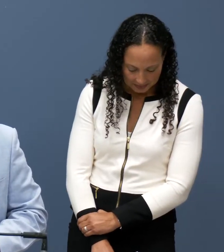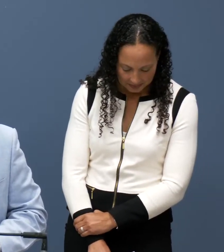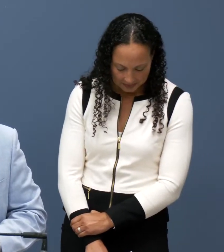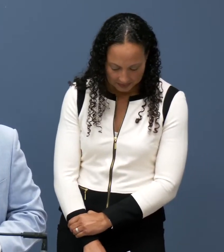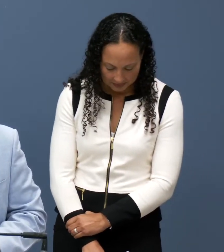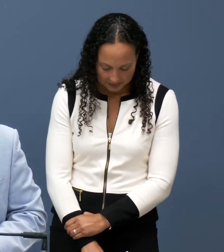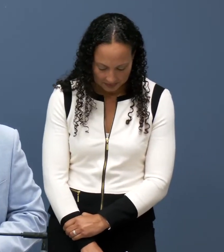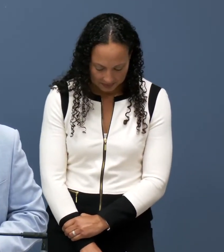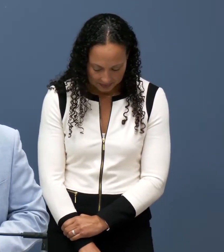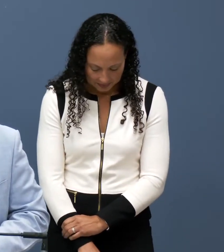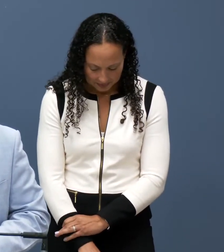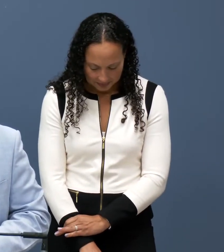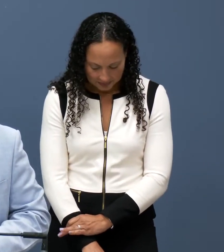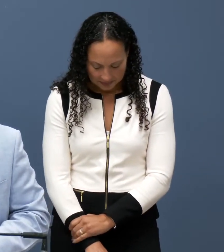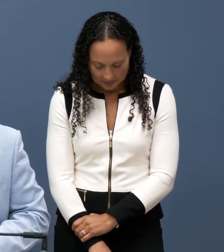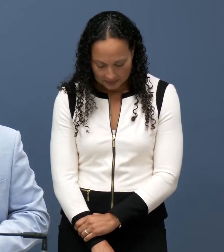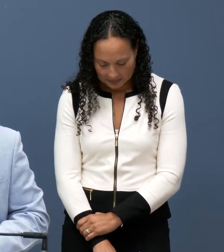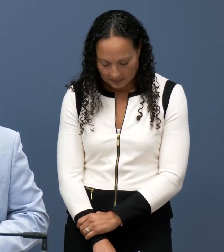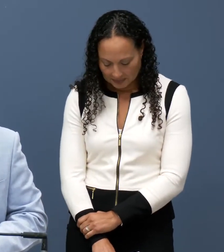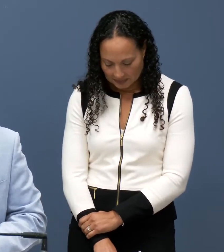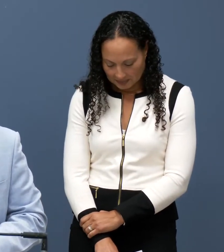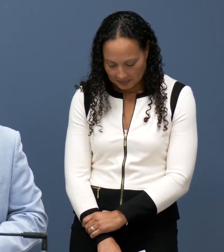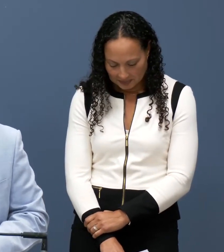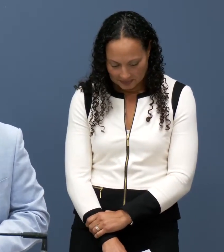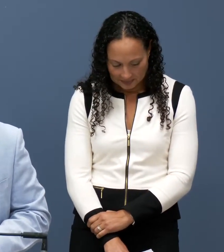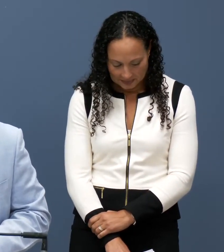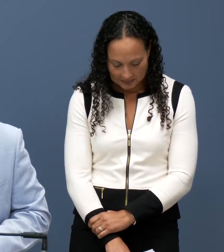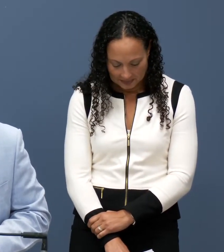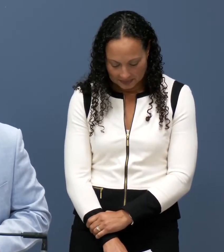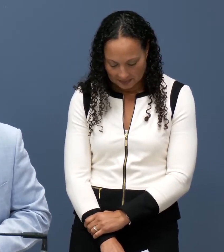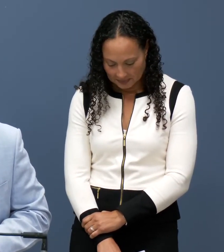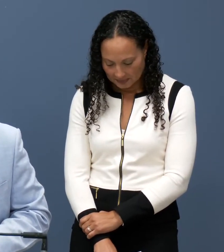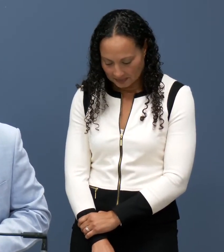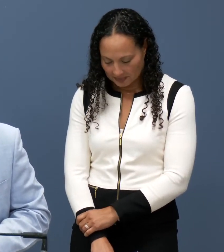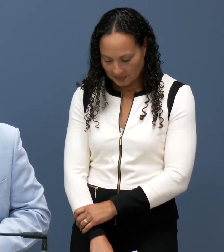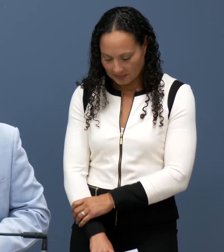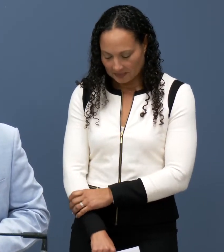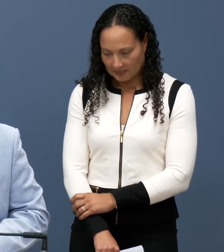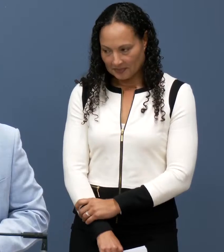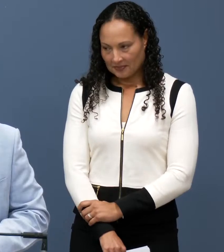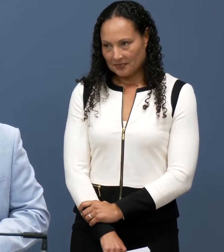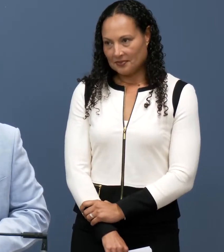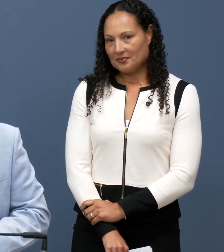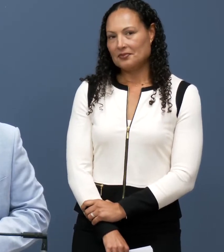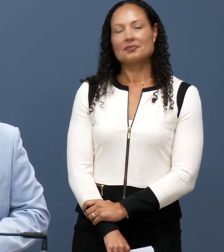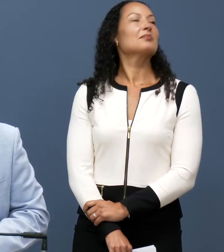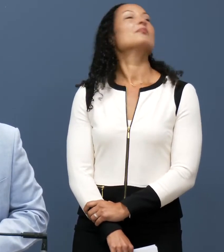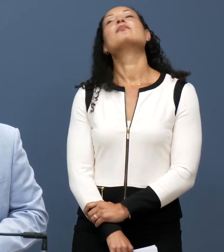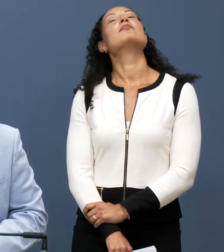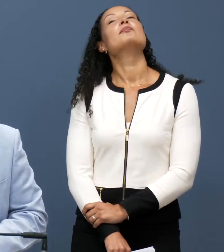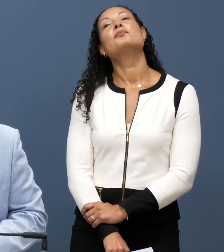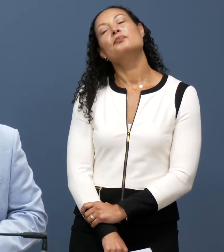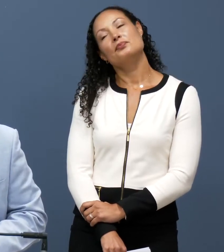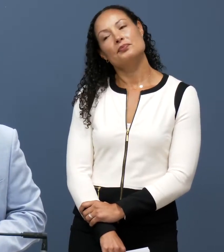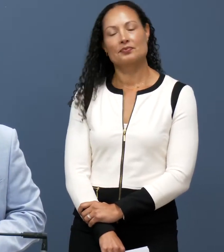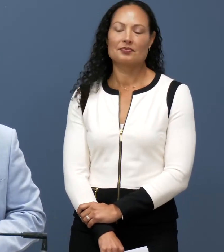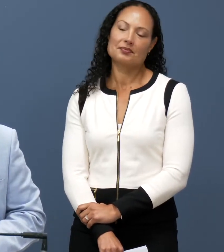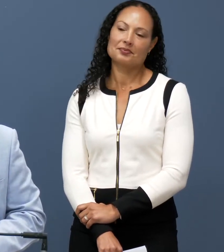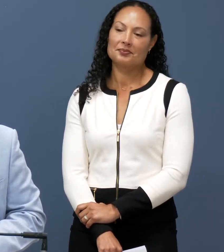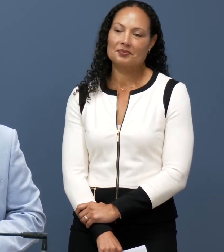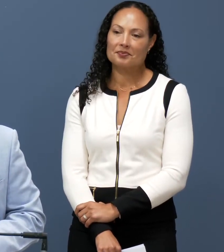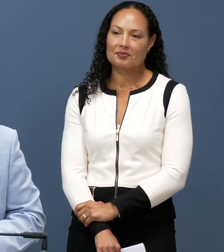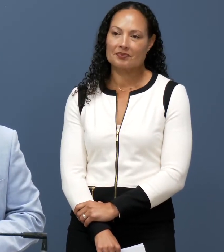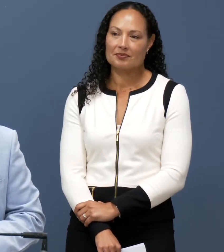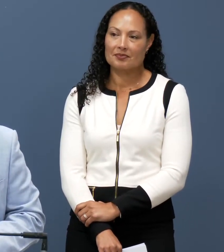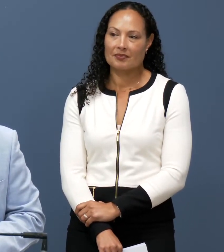កើនសមត្ថភាពទីជម្រកស្នាក់នៅសម្រាប់បងប្អូនជនអនាថាបាទតែទោះជាយ៉ាងនេះក្តីយើងខិតខំយ៉ាងនេះក្តីក៏បងប្អូនយើងជាង 2000 នាក់ឯណោះ